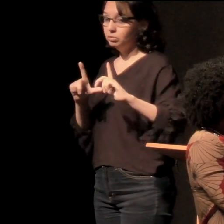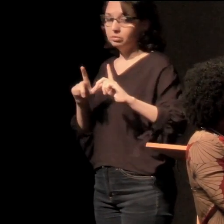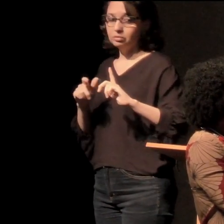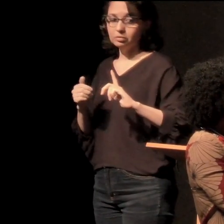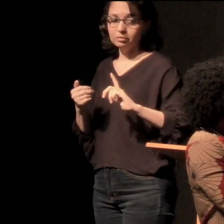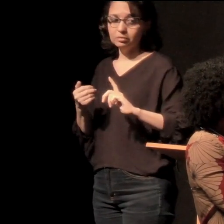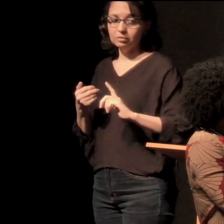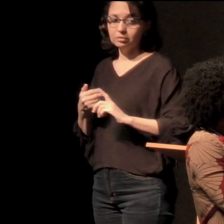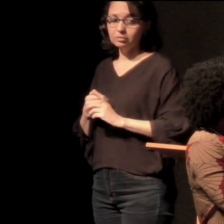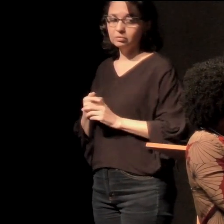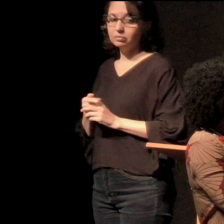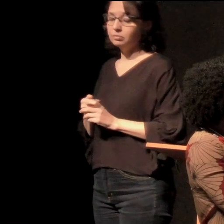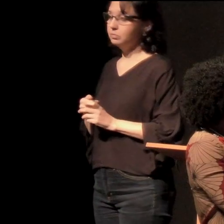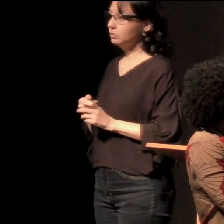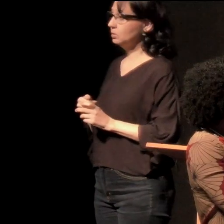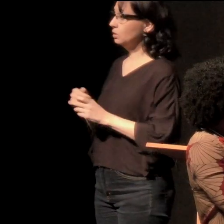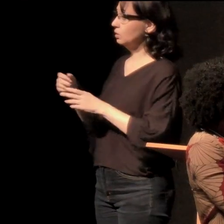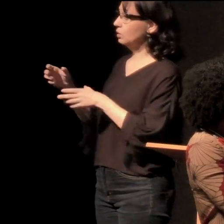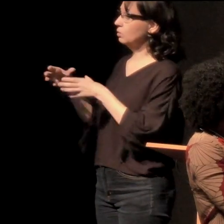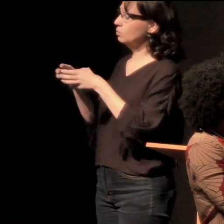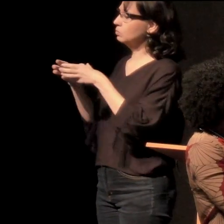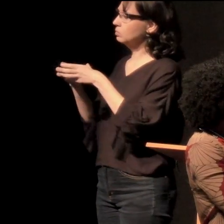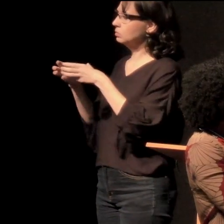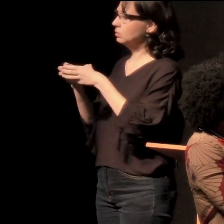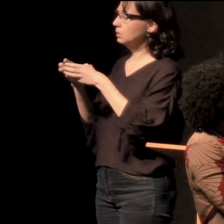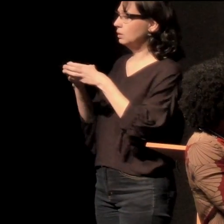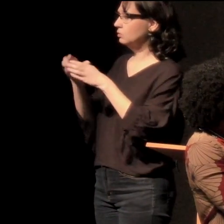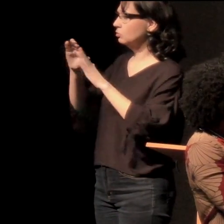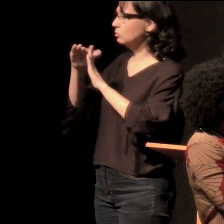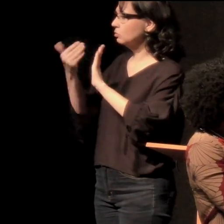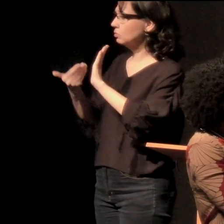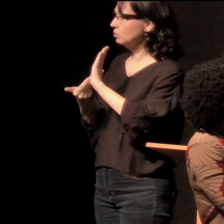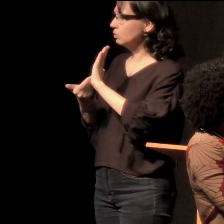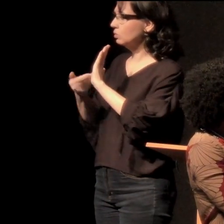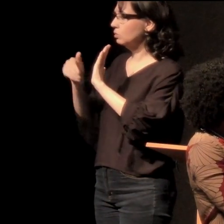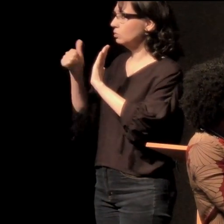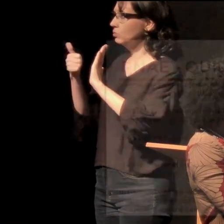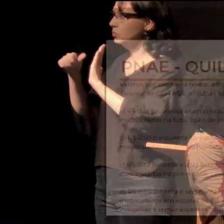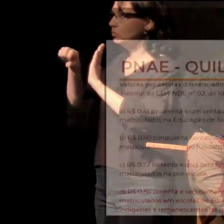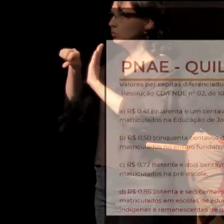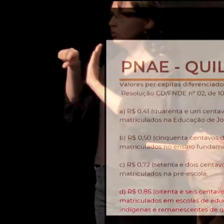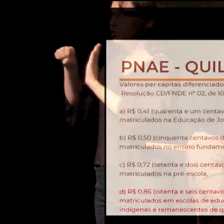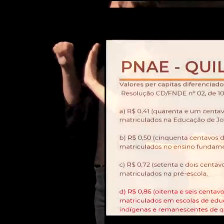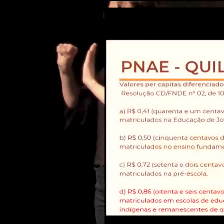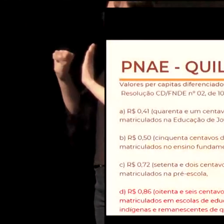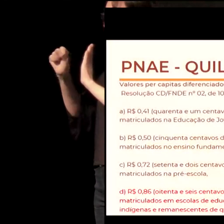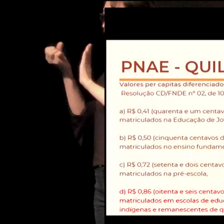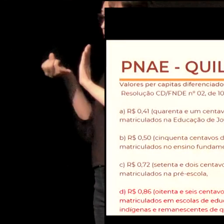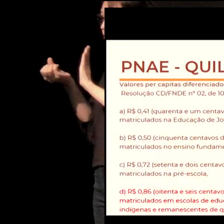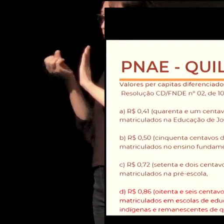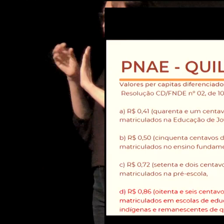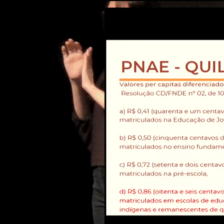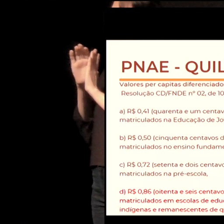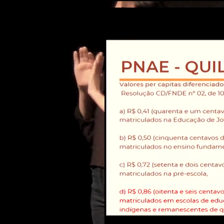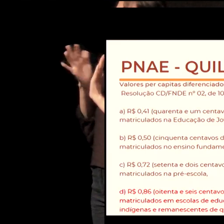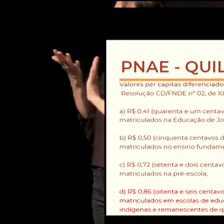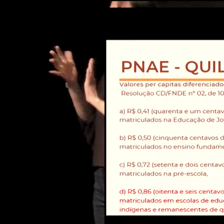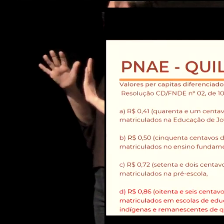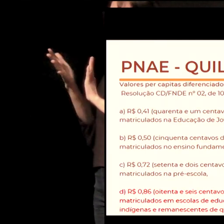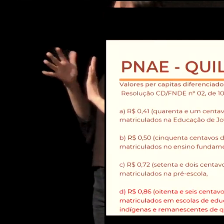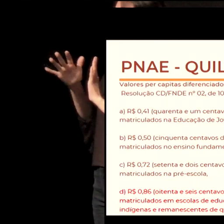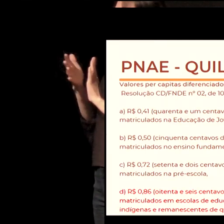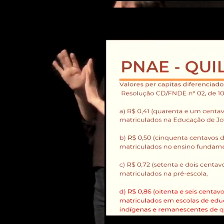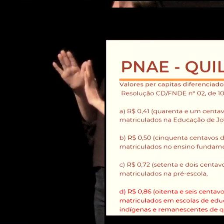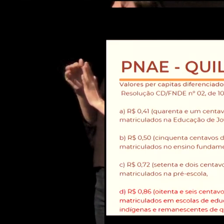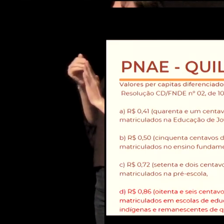per capita é para comunidade quilombola de 86 e para os demais alunos lá no pré-escola 72 e 50 e